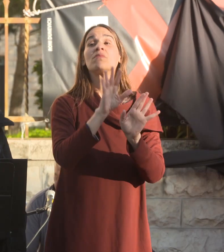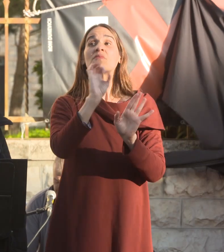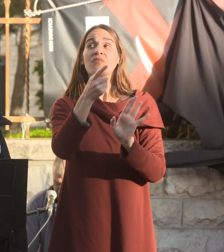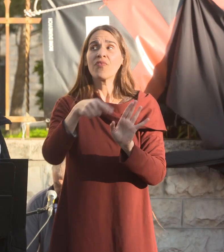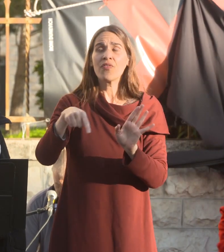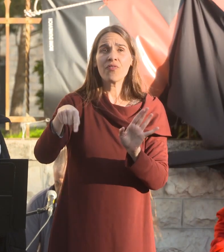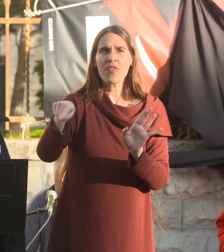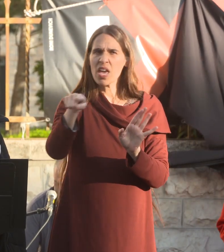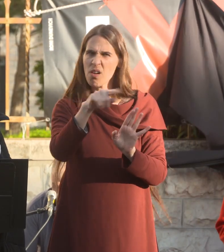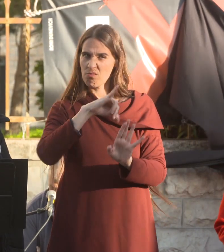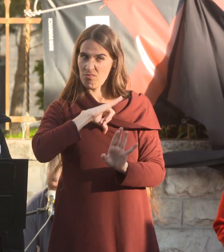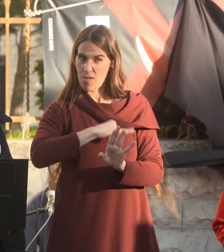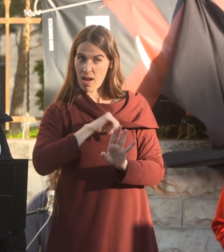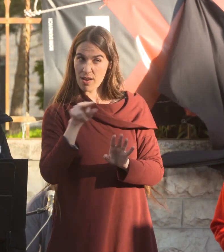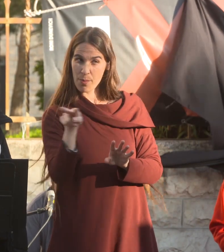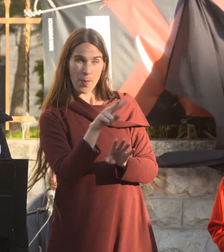שעינו בהם צרה